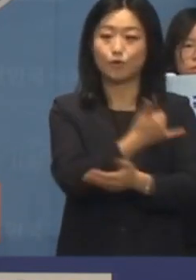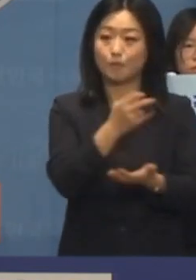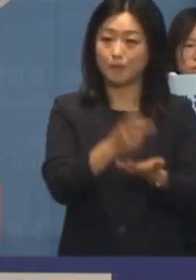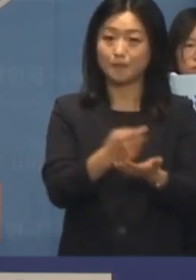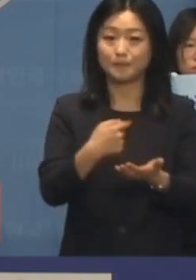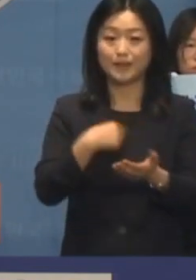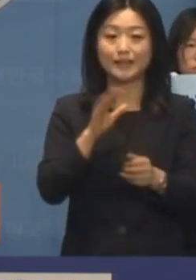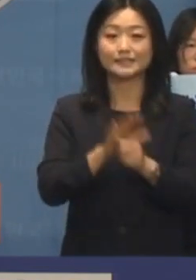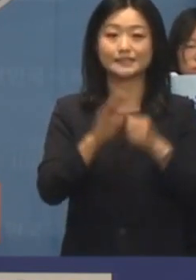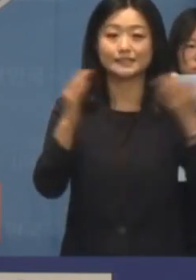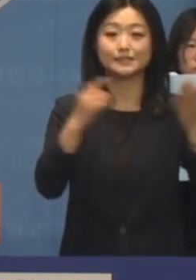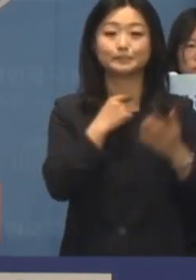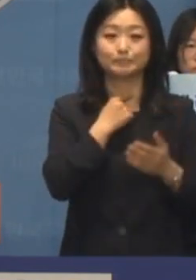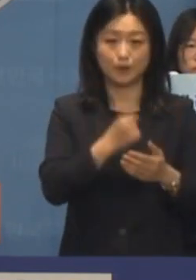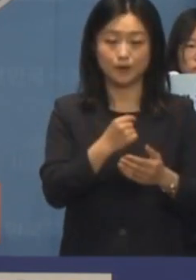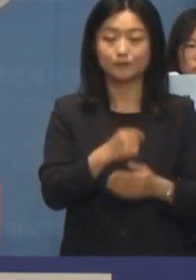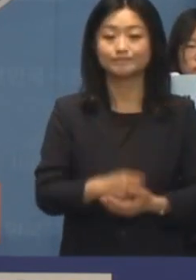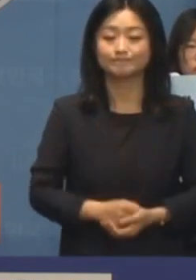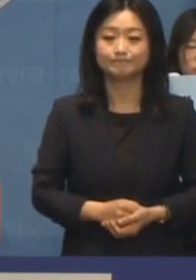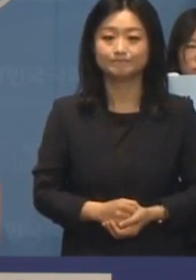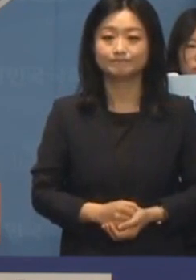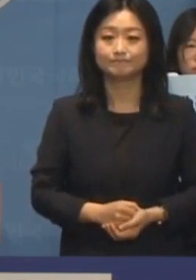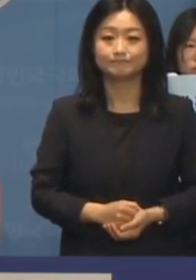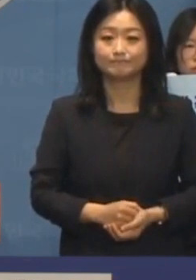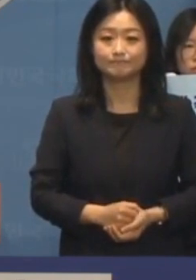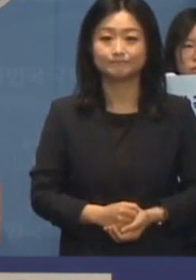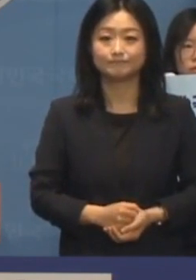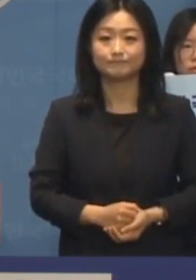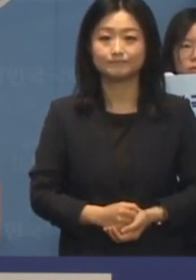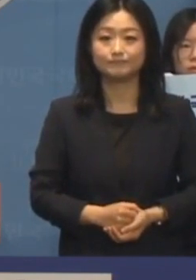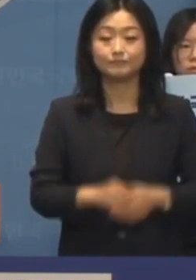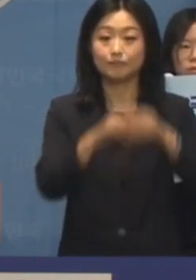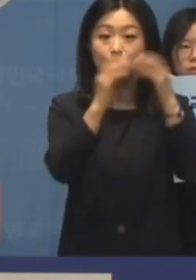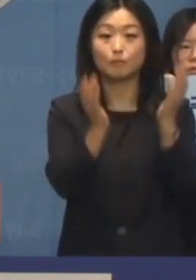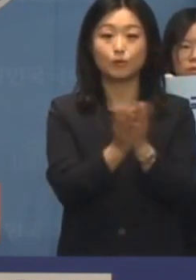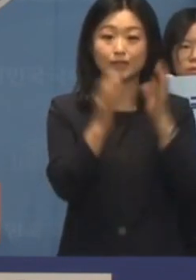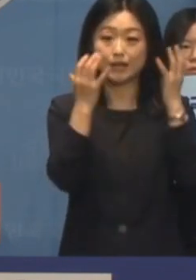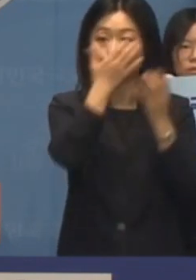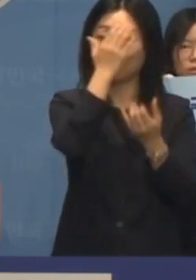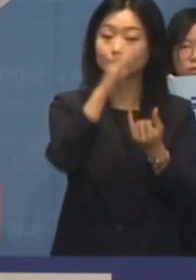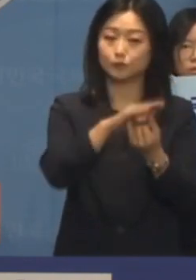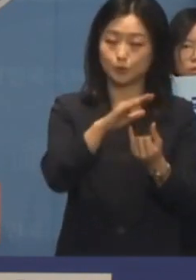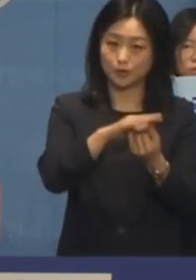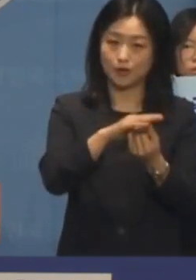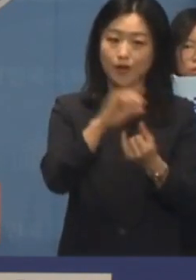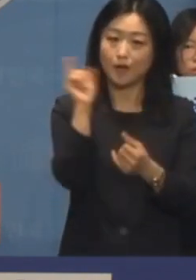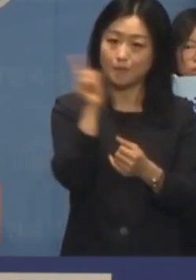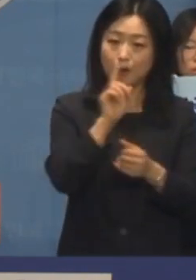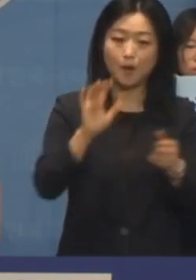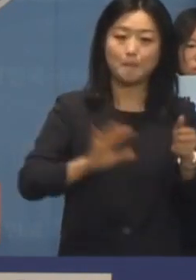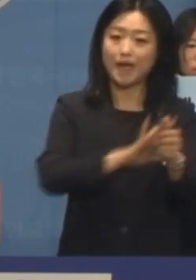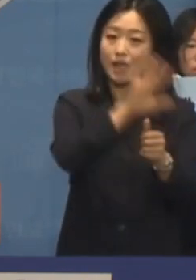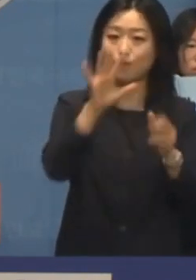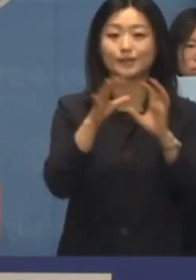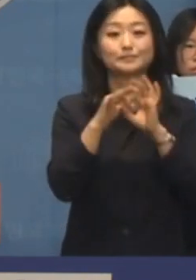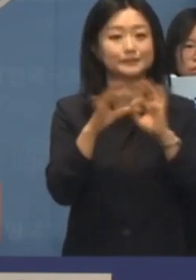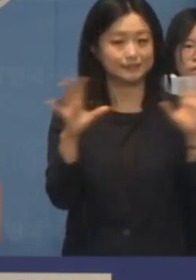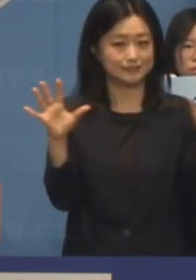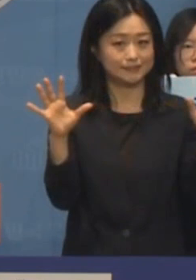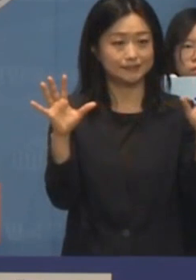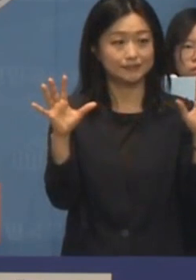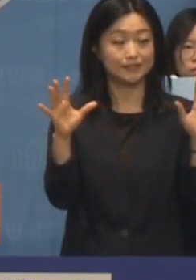연대합니다. 마지막으로 한마디 후 발언 마무리하겠습니다. 모든 아동 및 청소년은 어떠한 배경을 가졌든